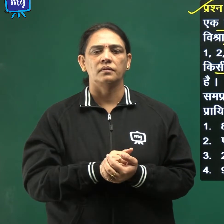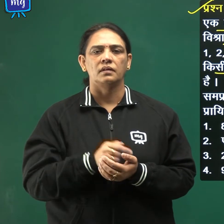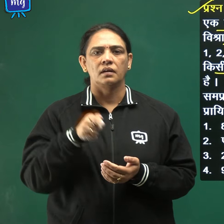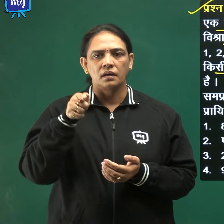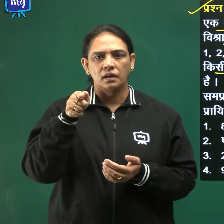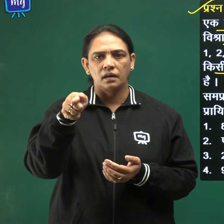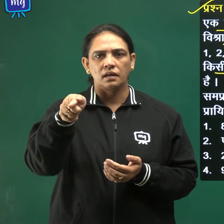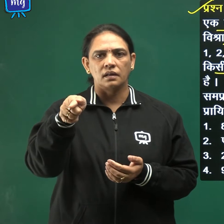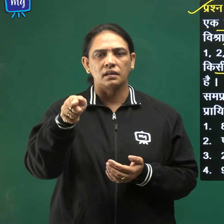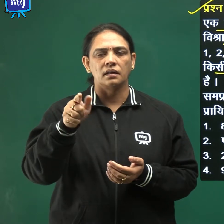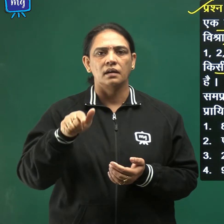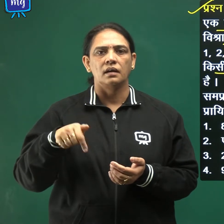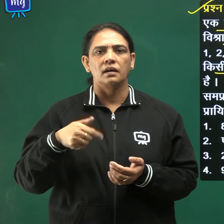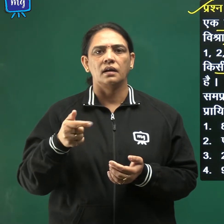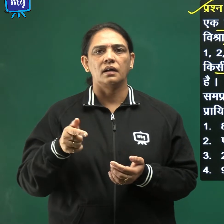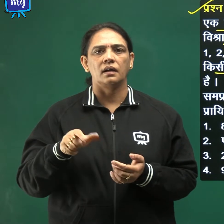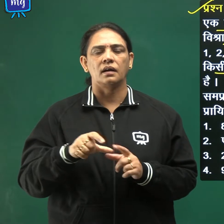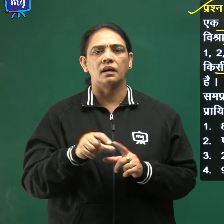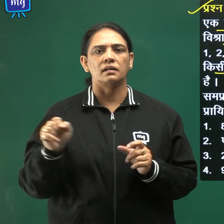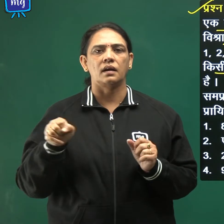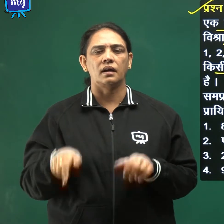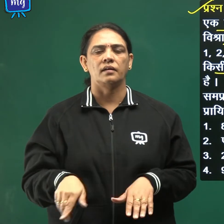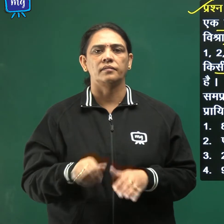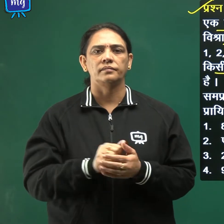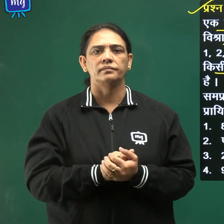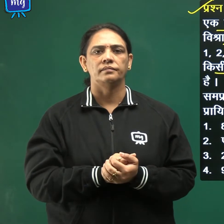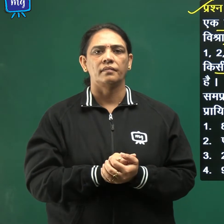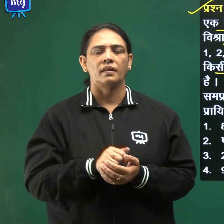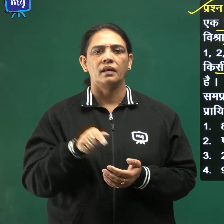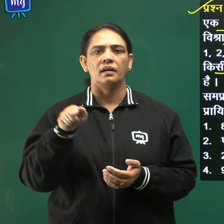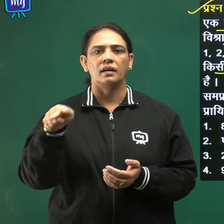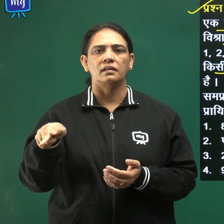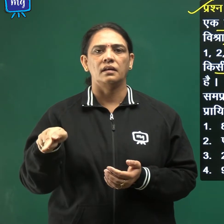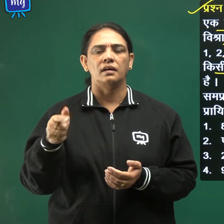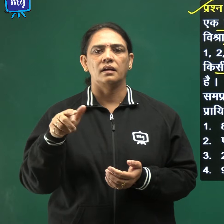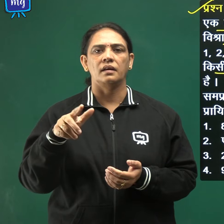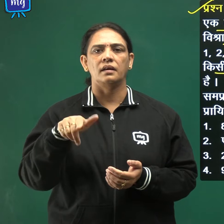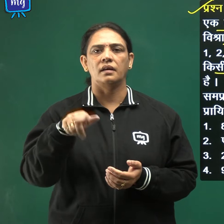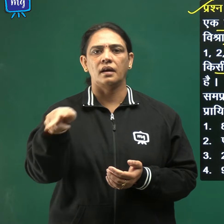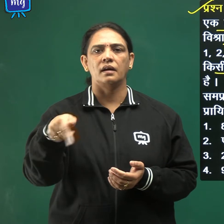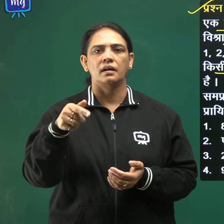को इंगित करता है कि करता है यह यह सभी